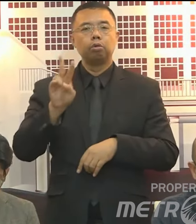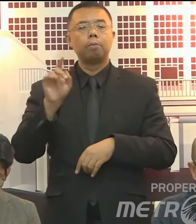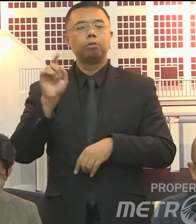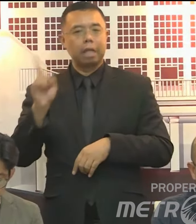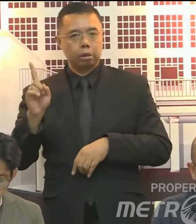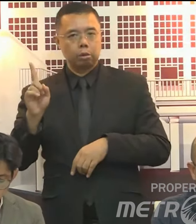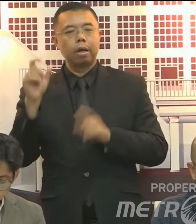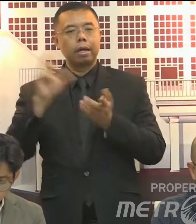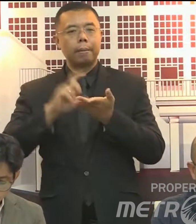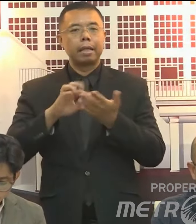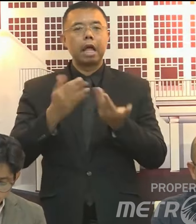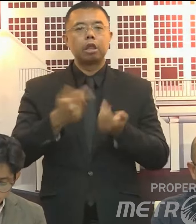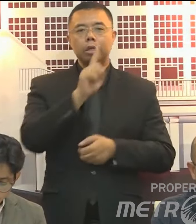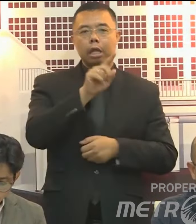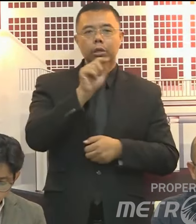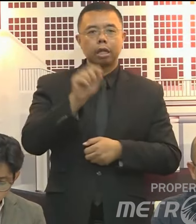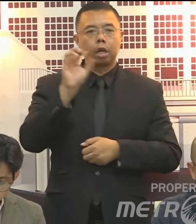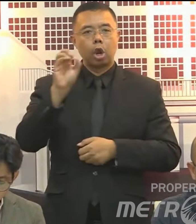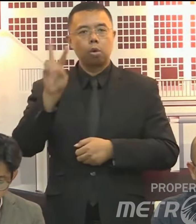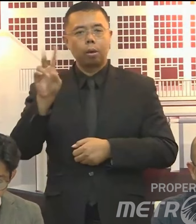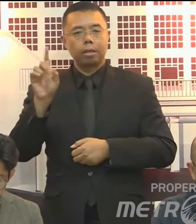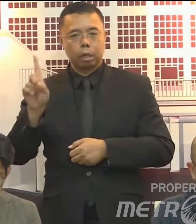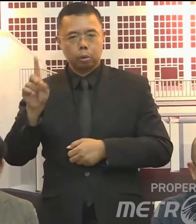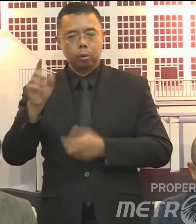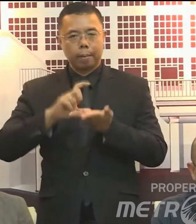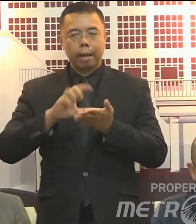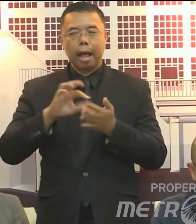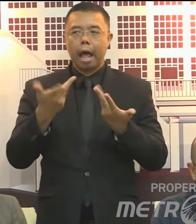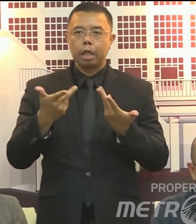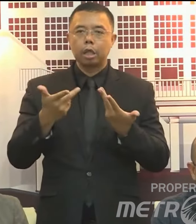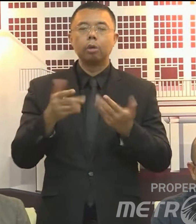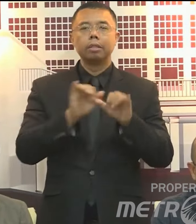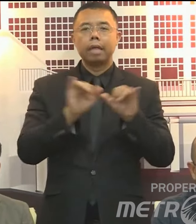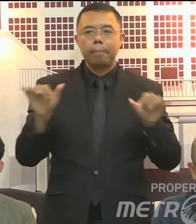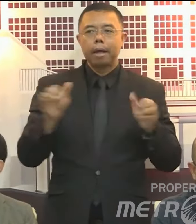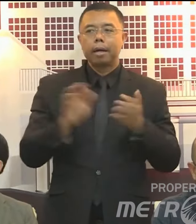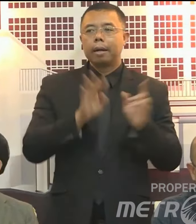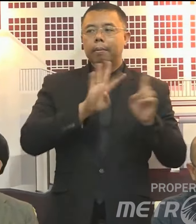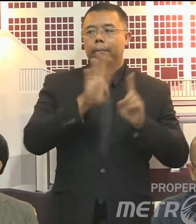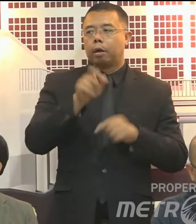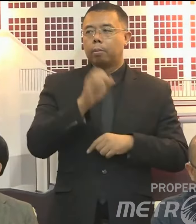1.021 kecamatan atau 1.021 kecamatan setara dengan